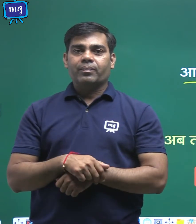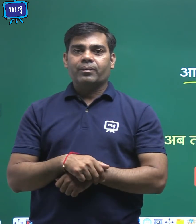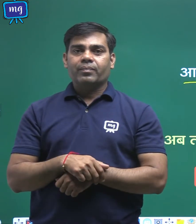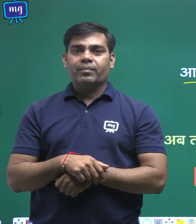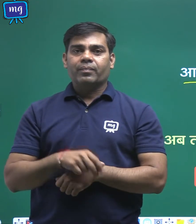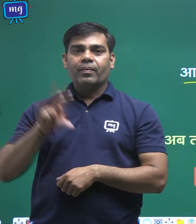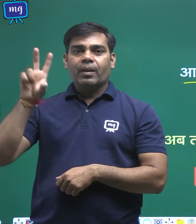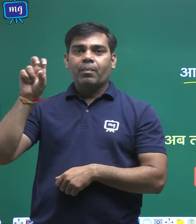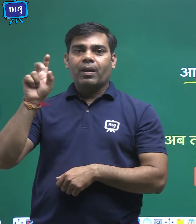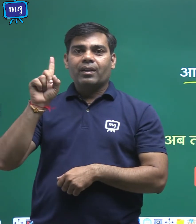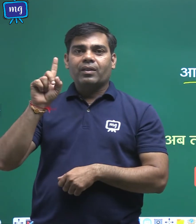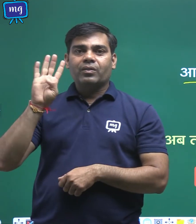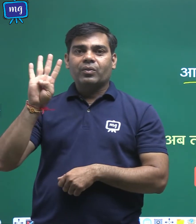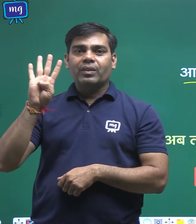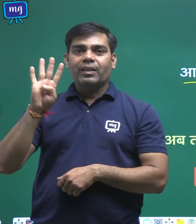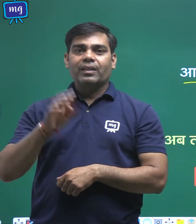पाठ 14 है।